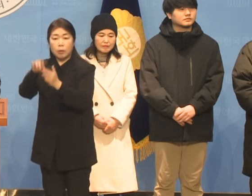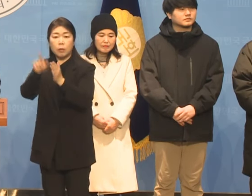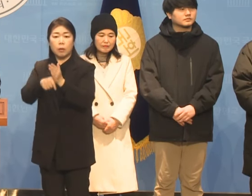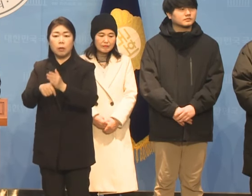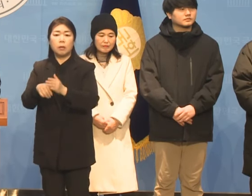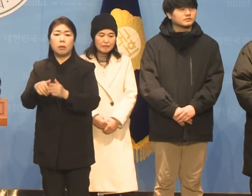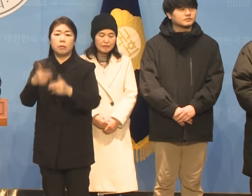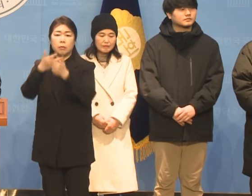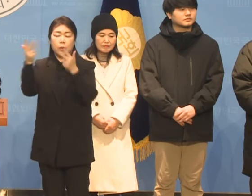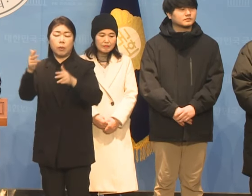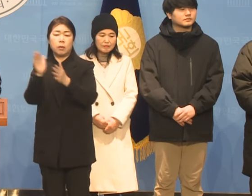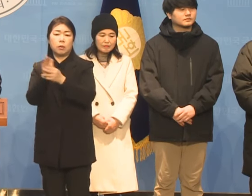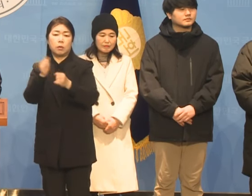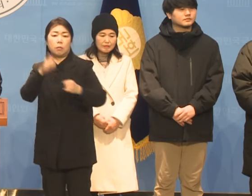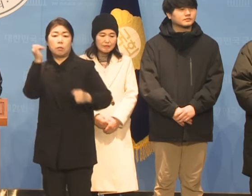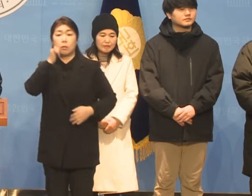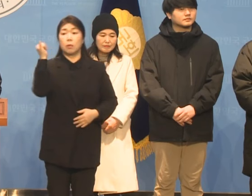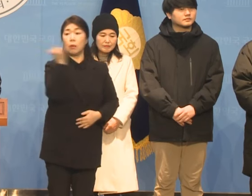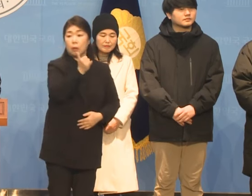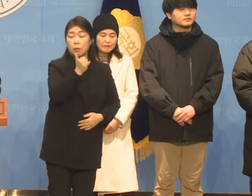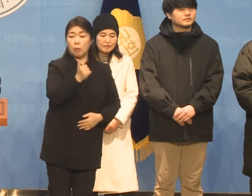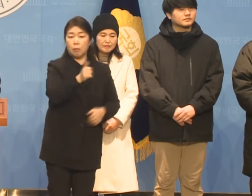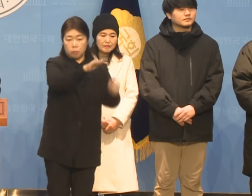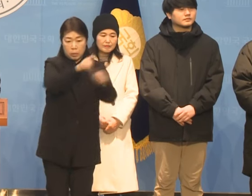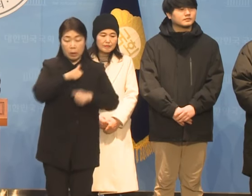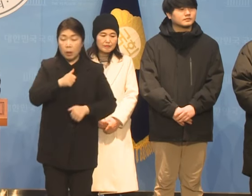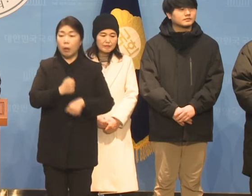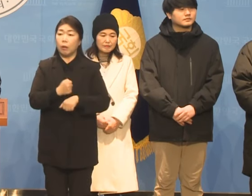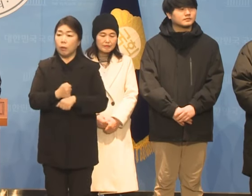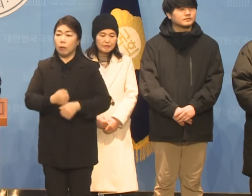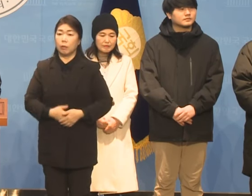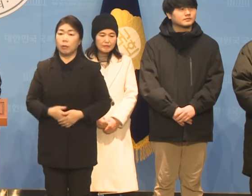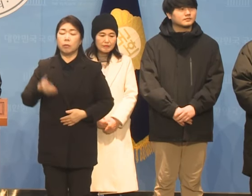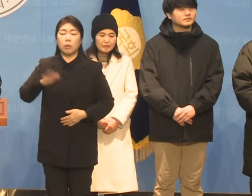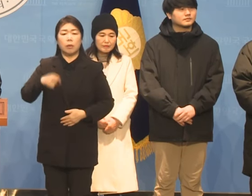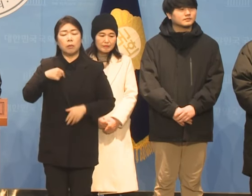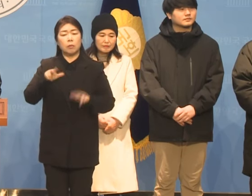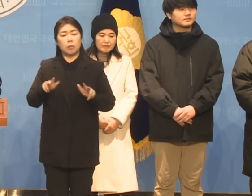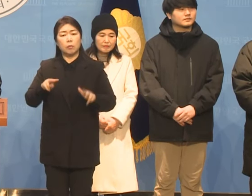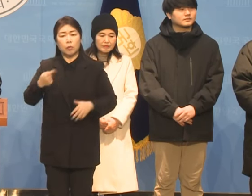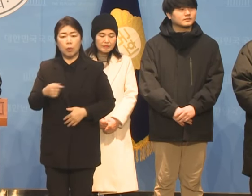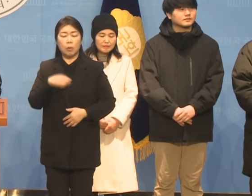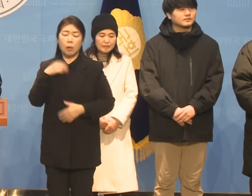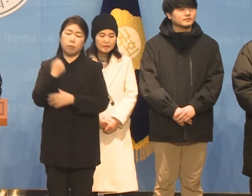판정을 받았는지 왜 고무줄 검증의 희생자가 되었는지 그 이유를 모릅니다.